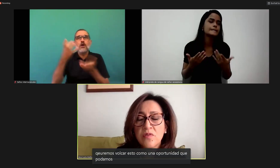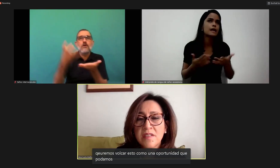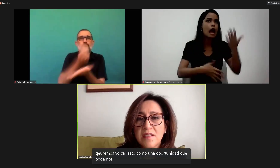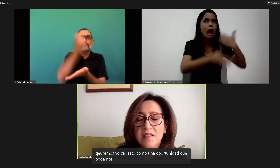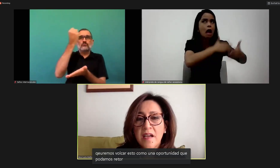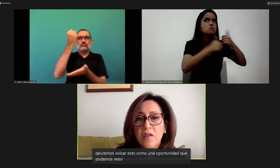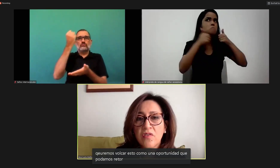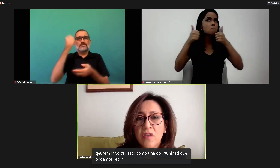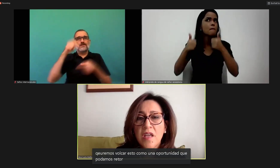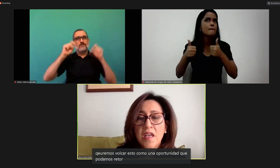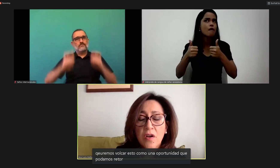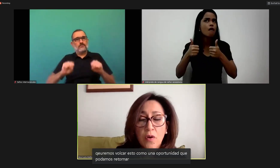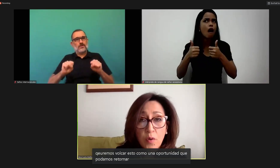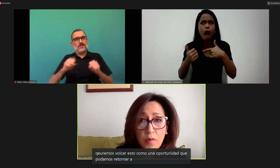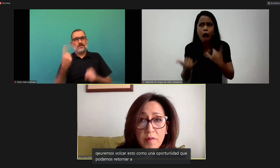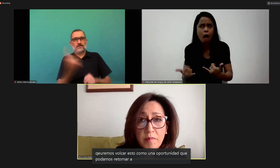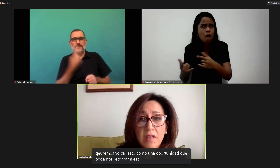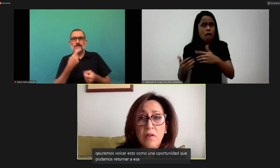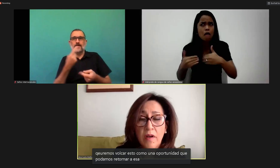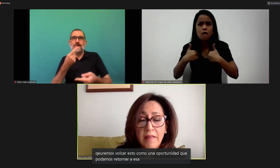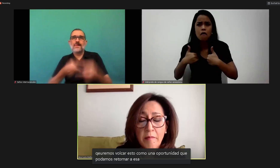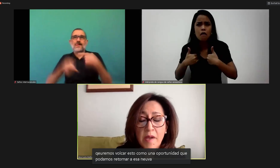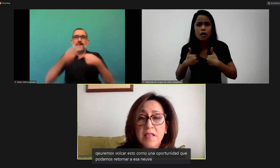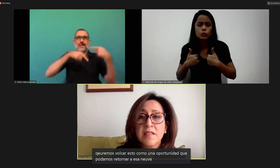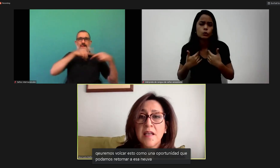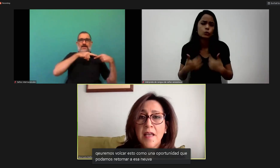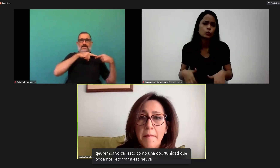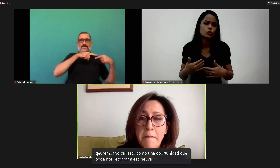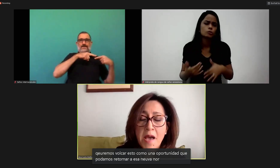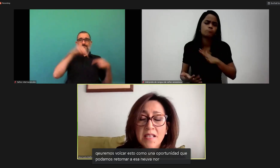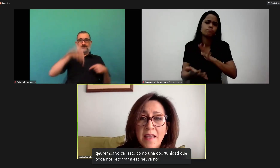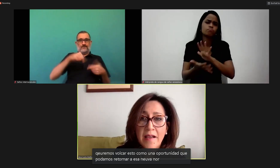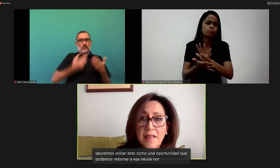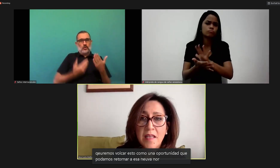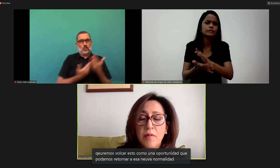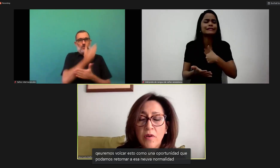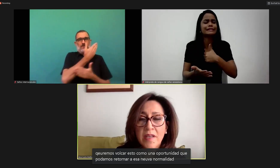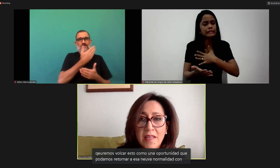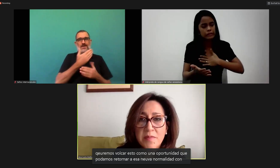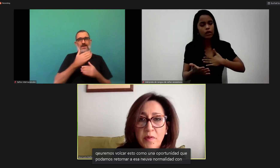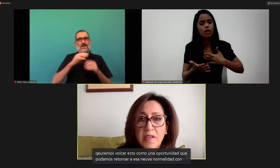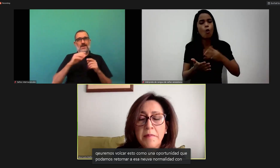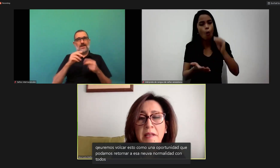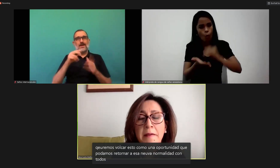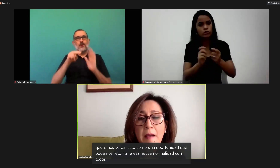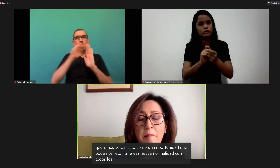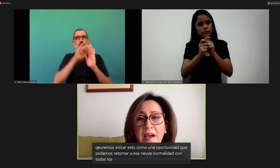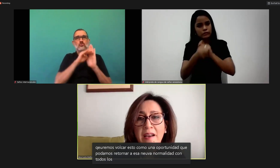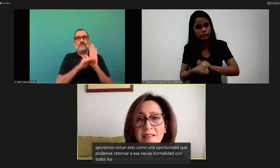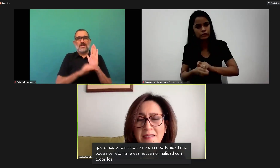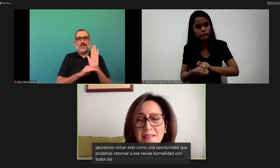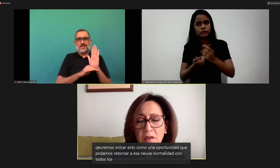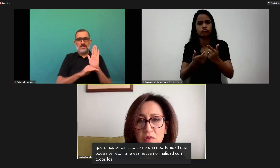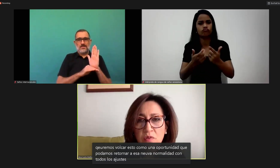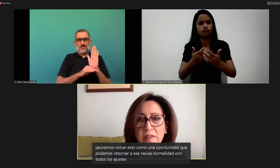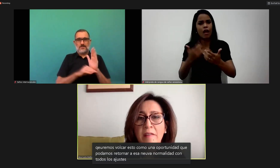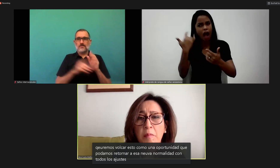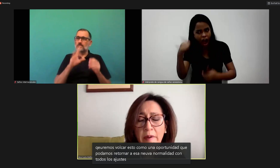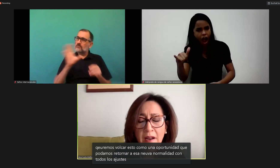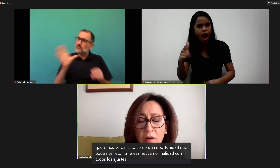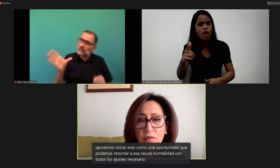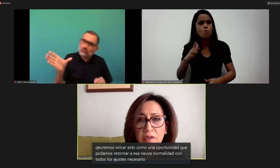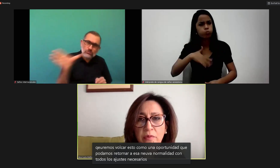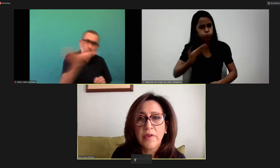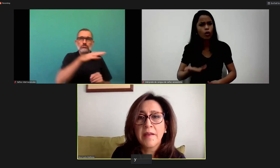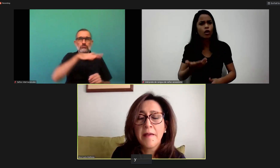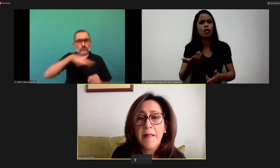los ajustes necesarios y con un movimiento, además, más que activo y disponible para ser consultado,